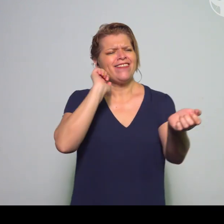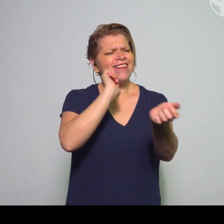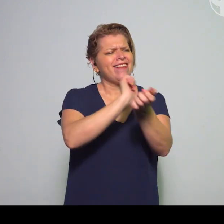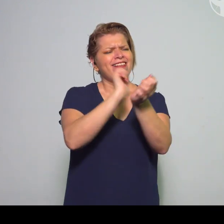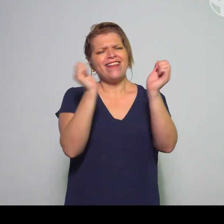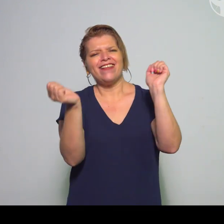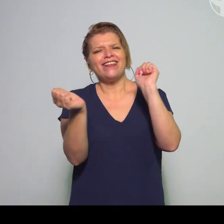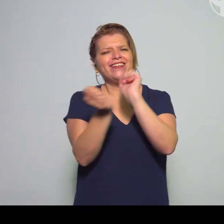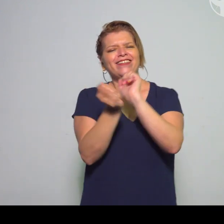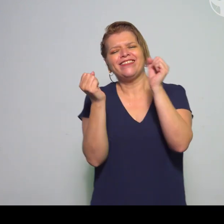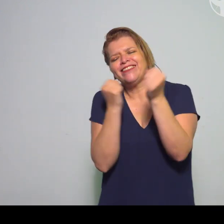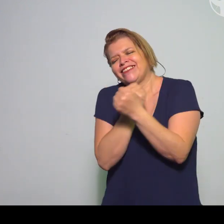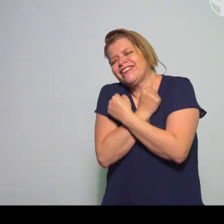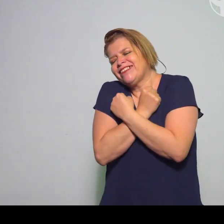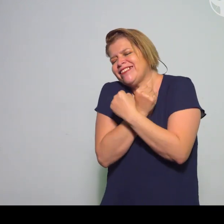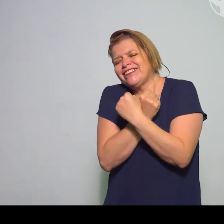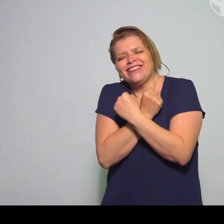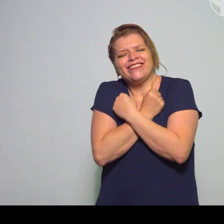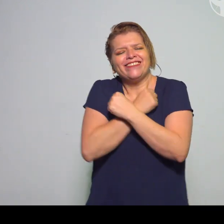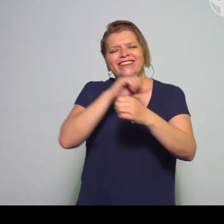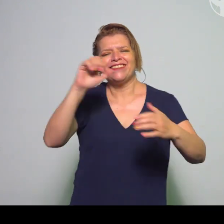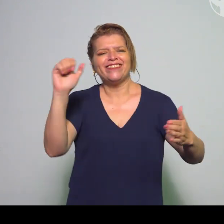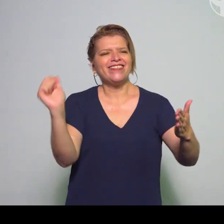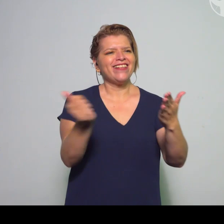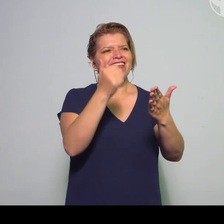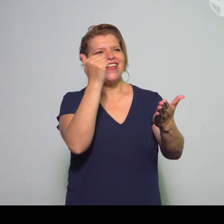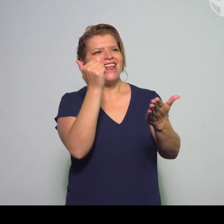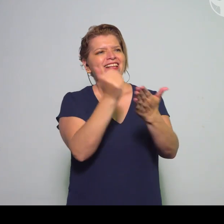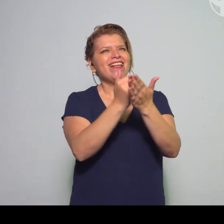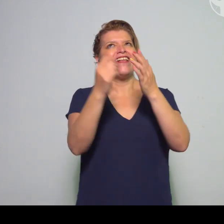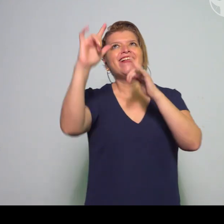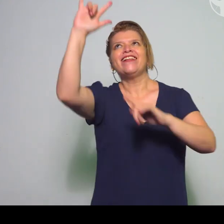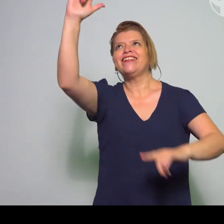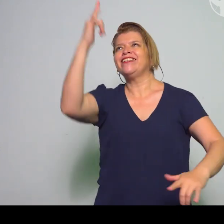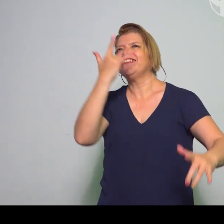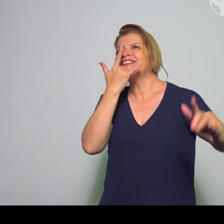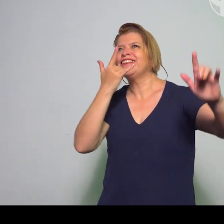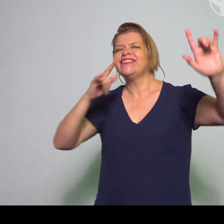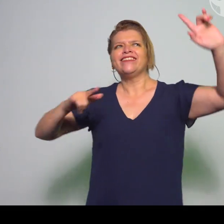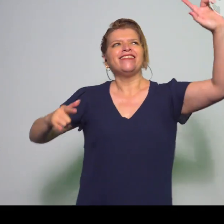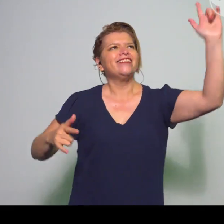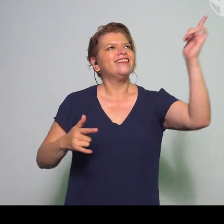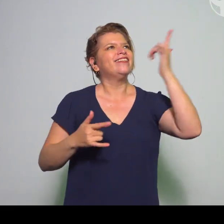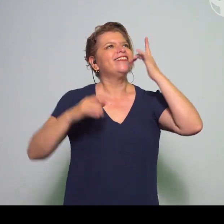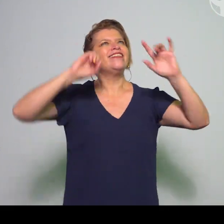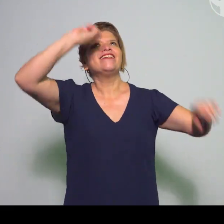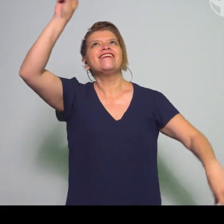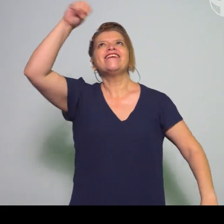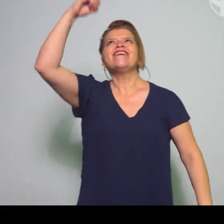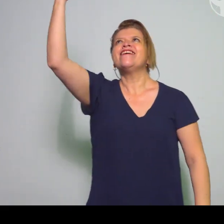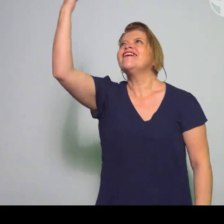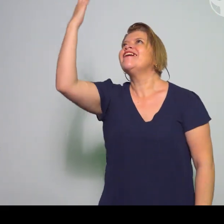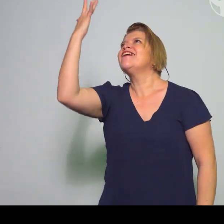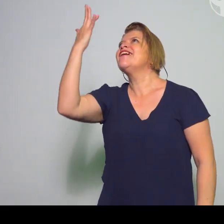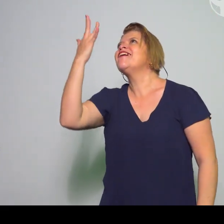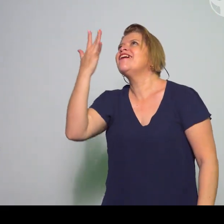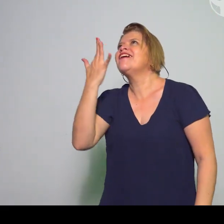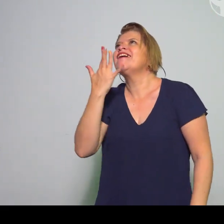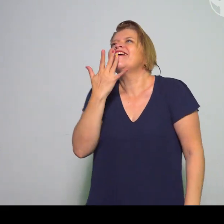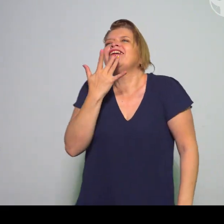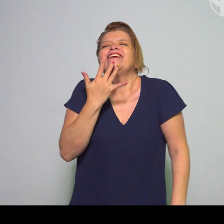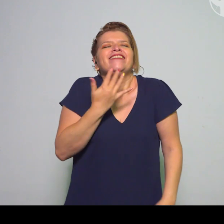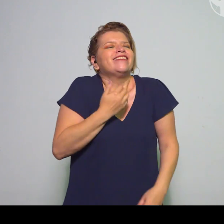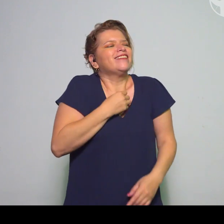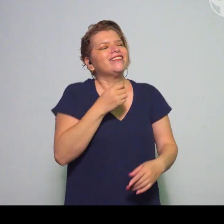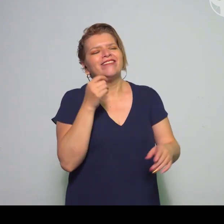Tu pacto de amor cumplido en perdón, tu gracia me